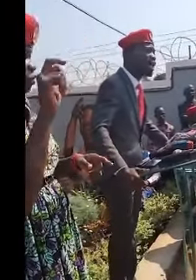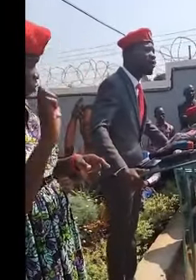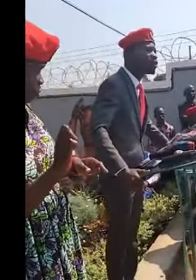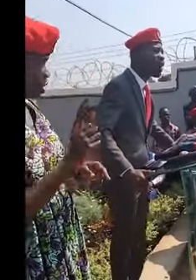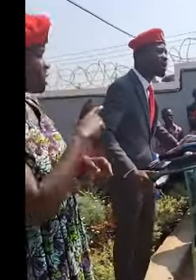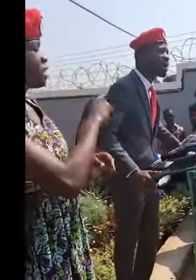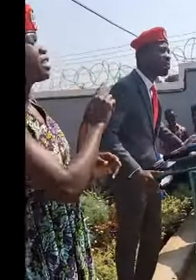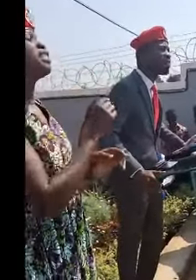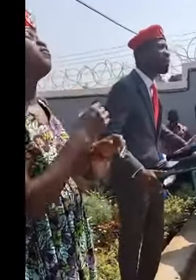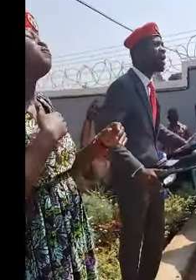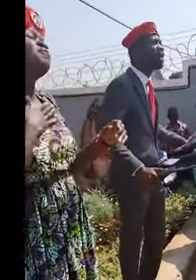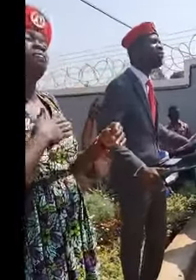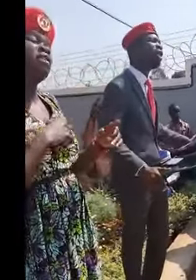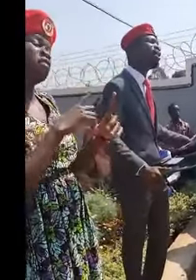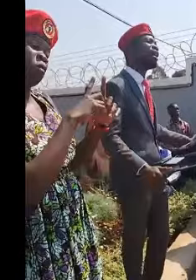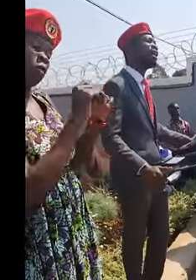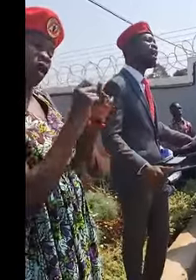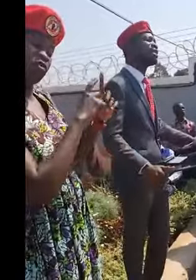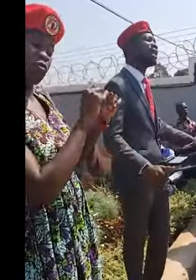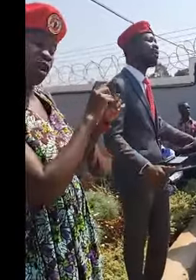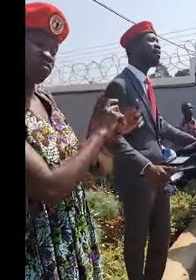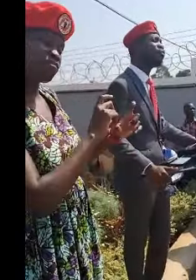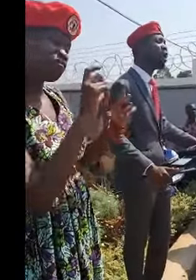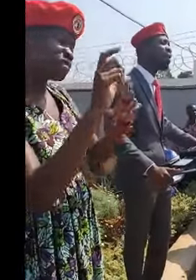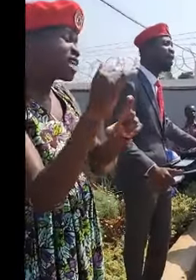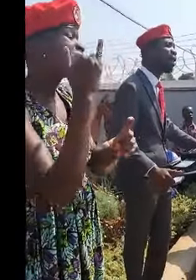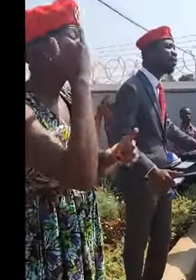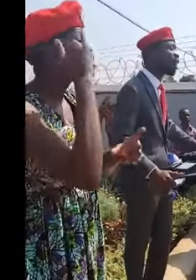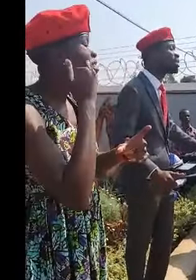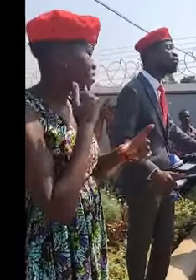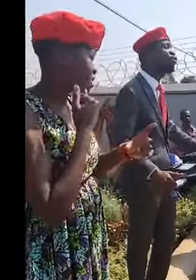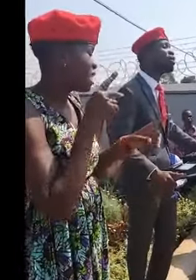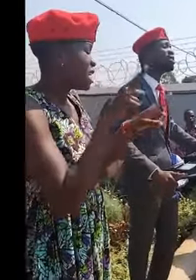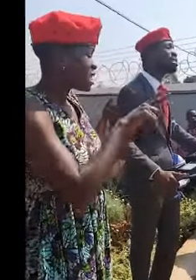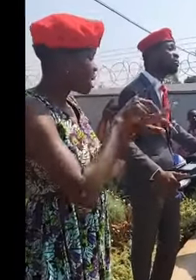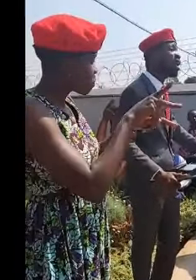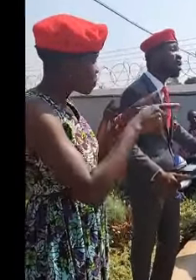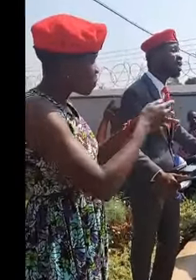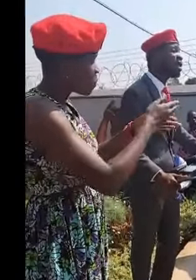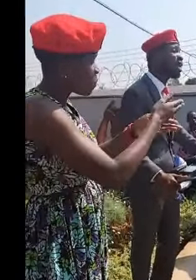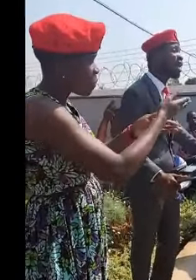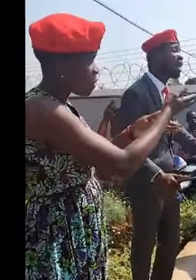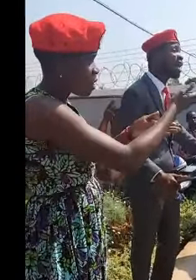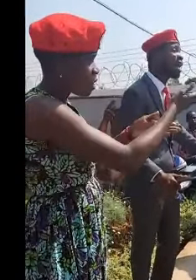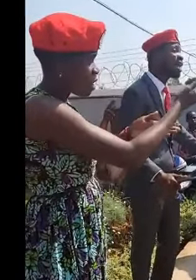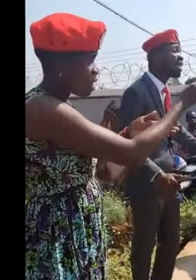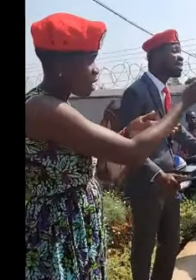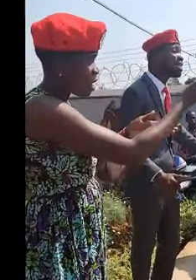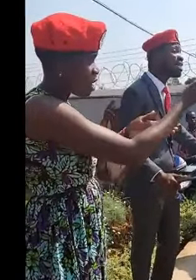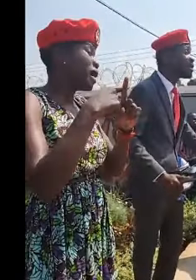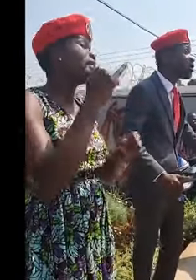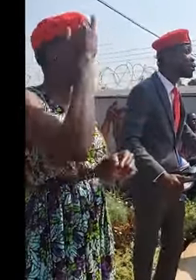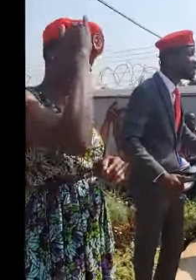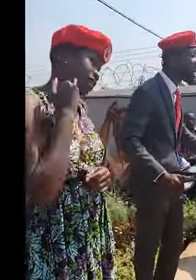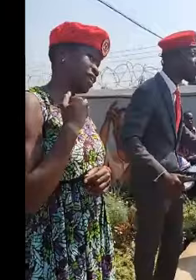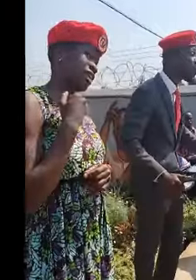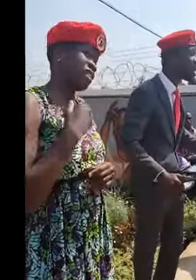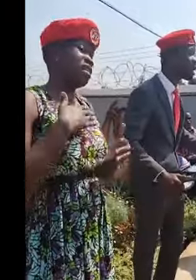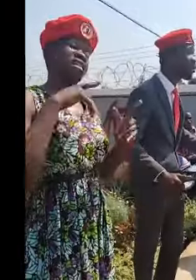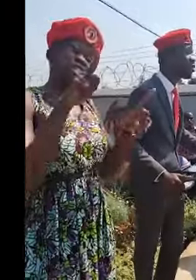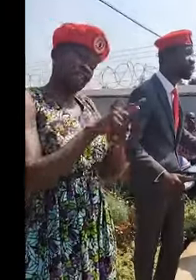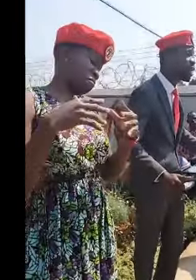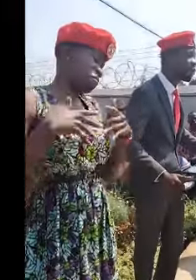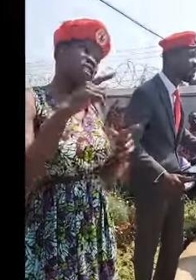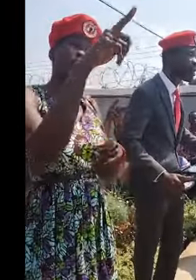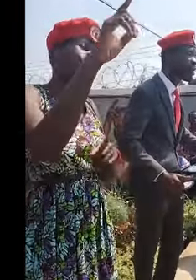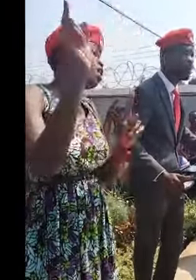ebigambo njagala bitwale nga biva mu bannayuganda ate nga babikugamba wakati mukuwa ekitiibwa naye ate ngaera babikugamba tebakutya kubanga